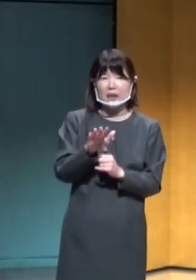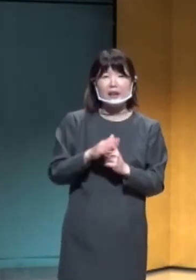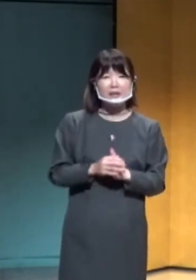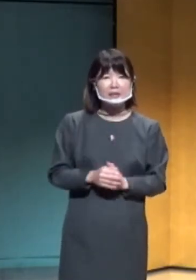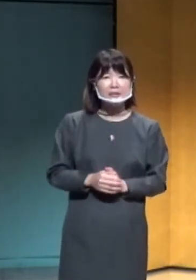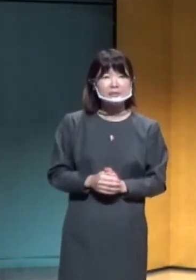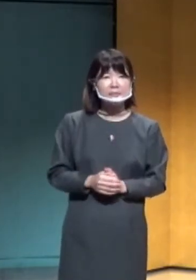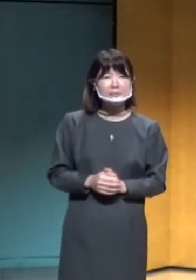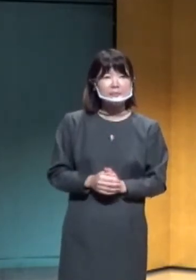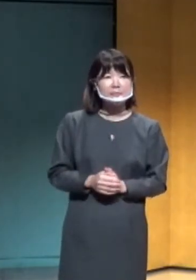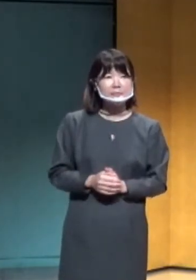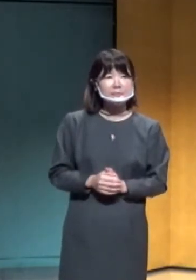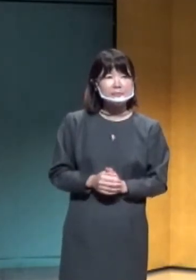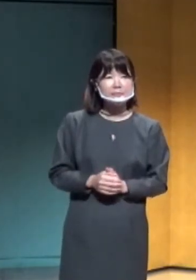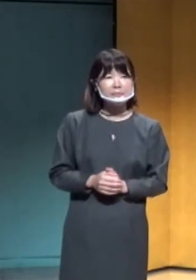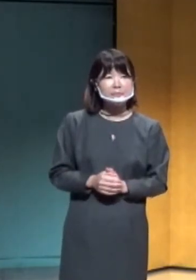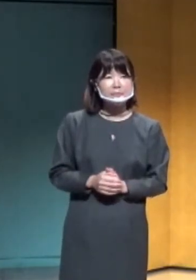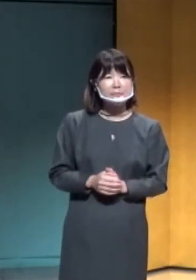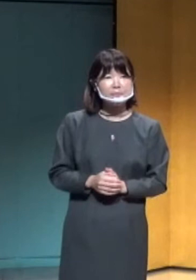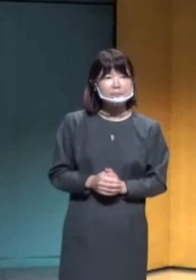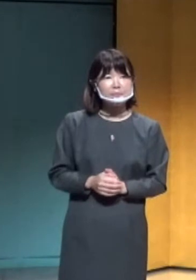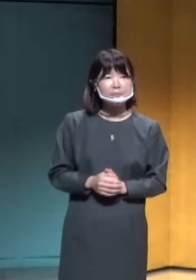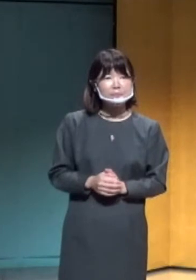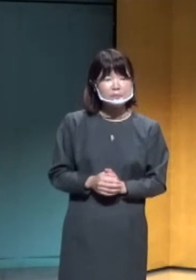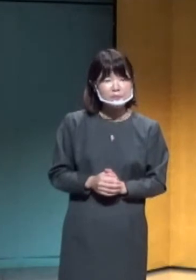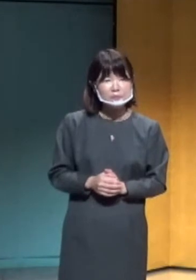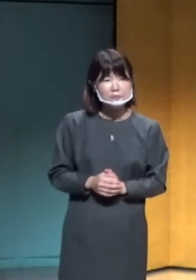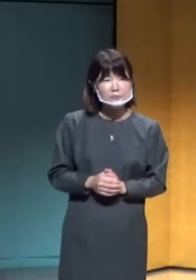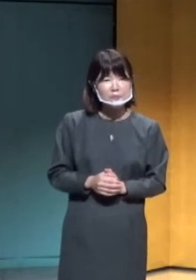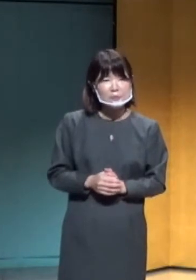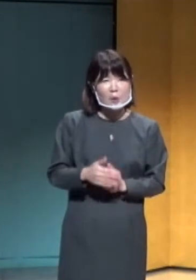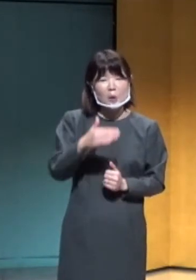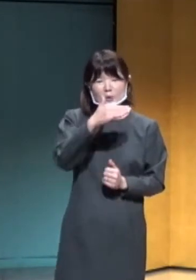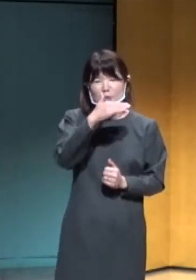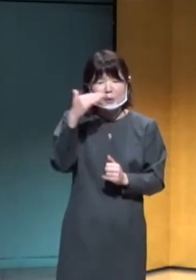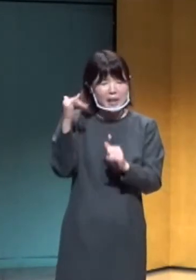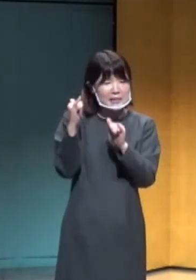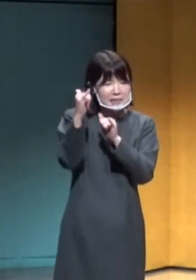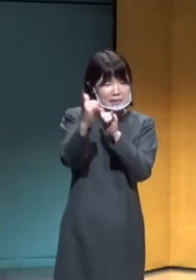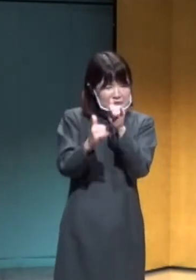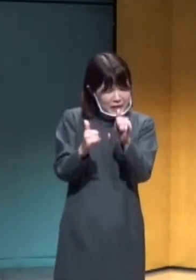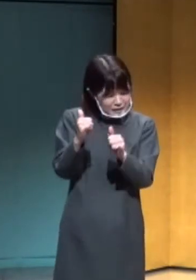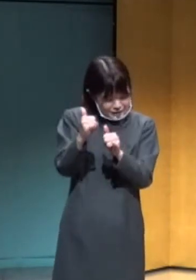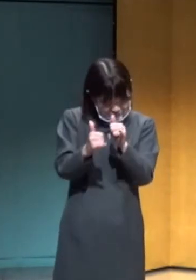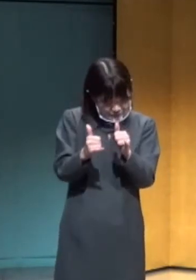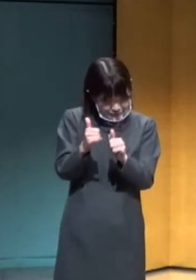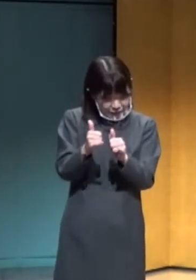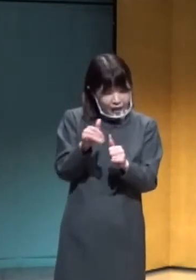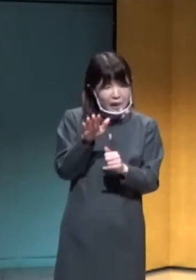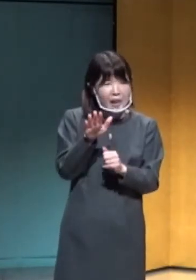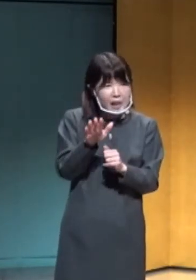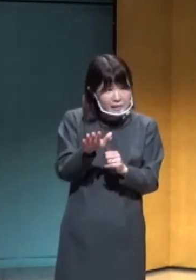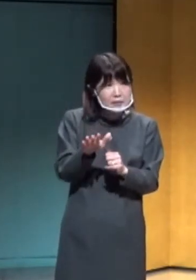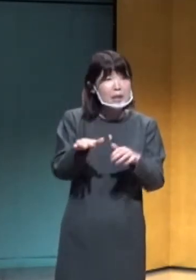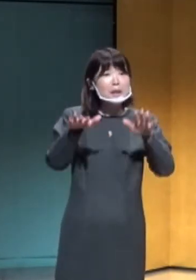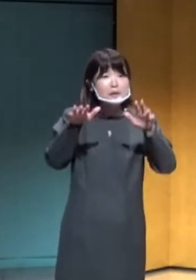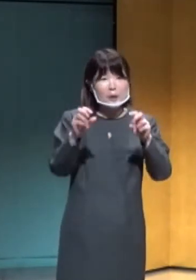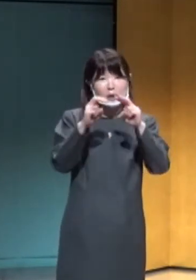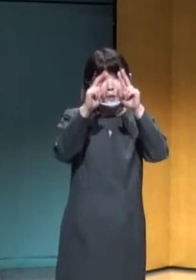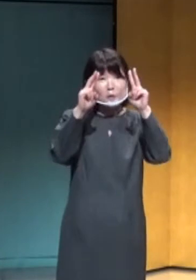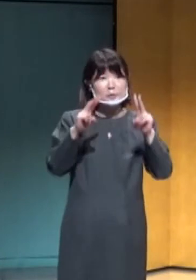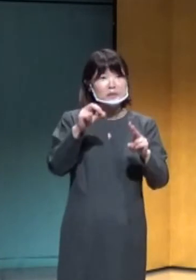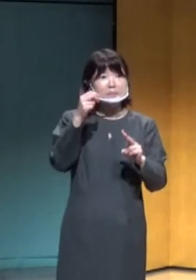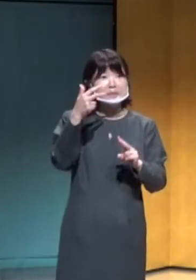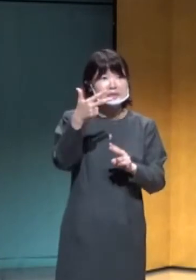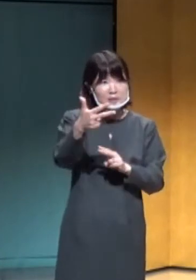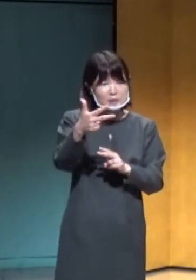その形はもうすぐに及ばず、この富士見市の姿でございます。本当に